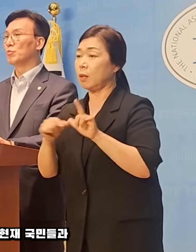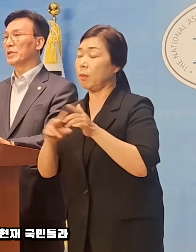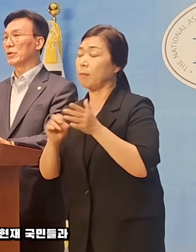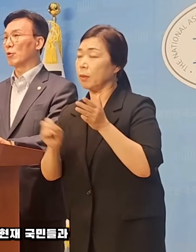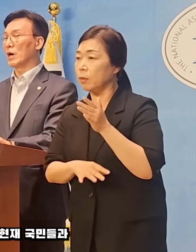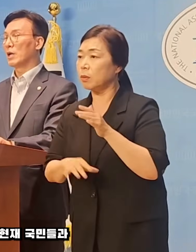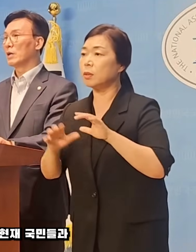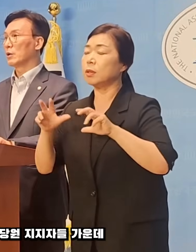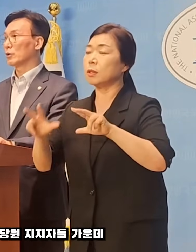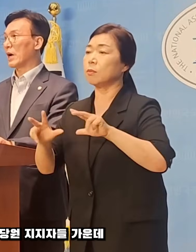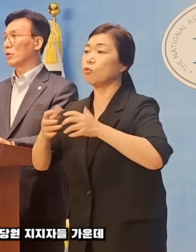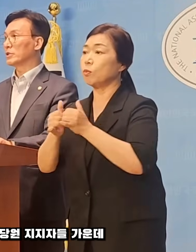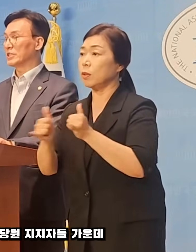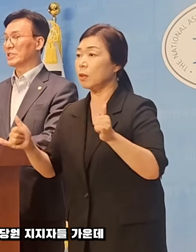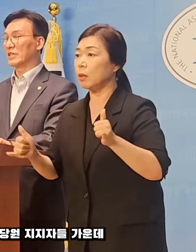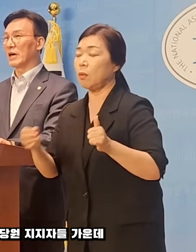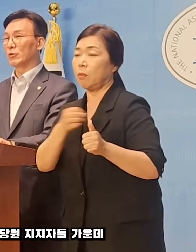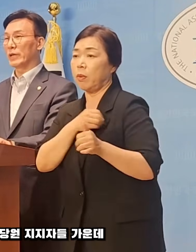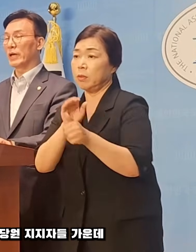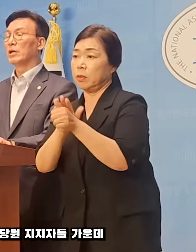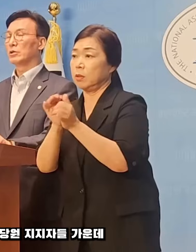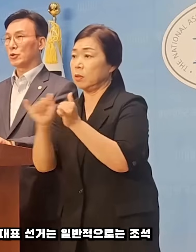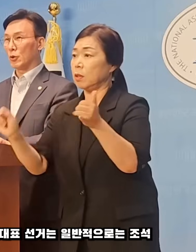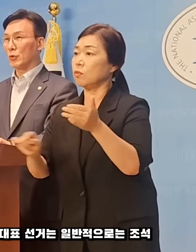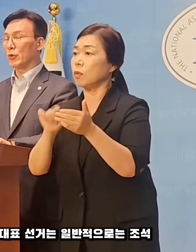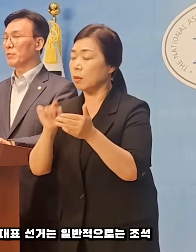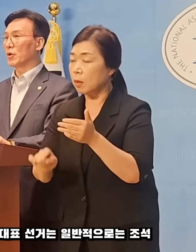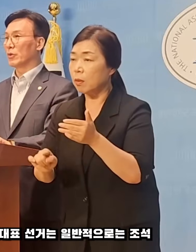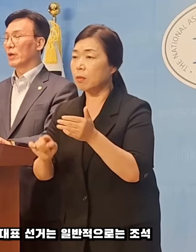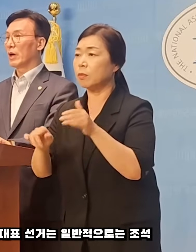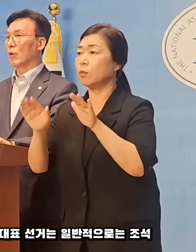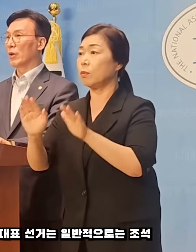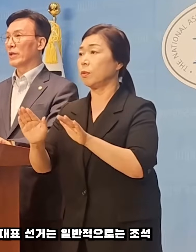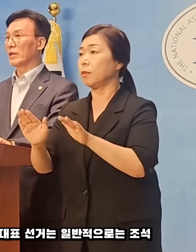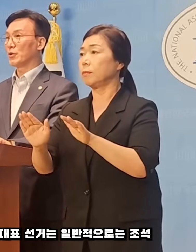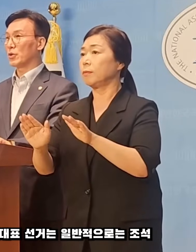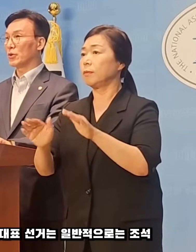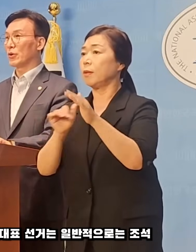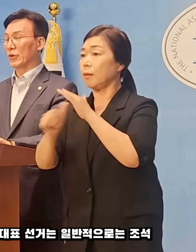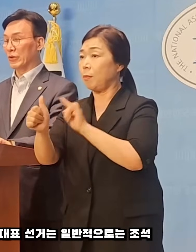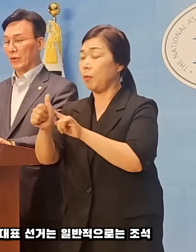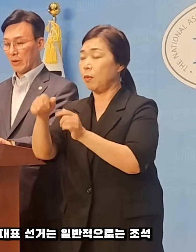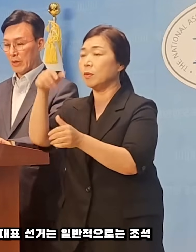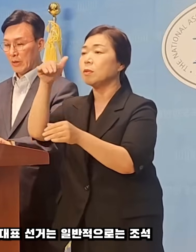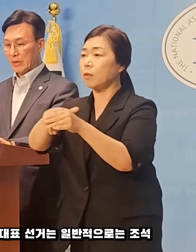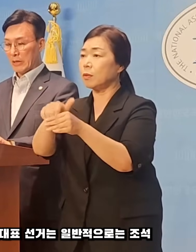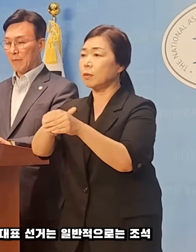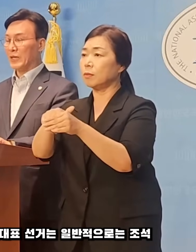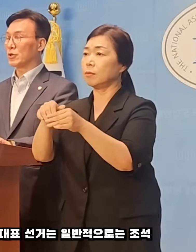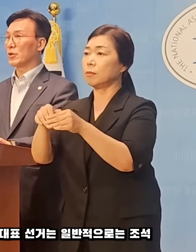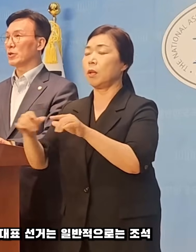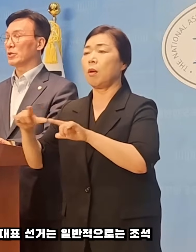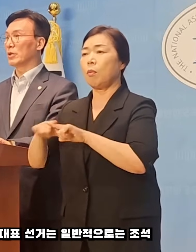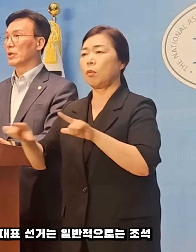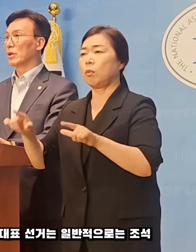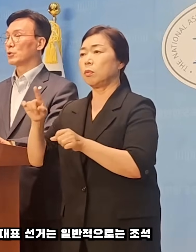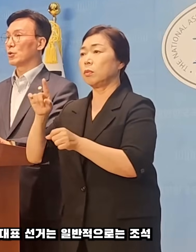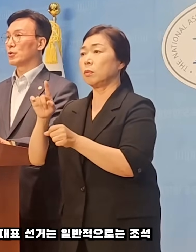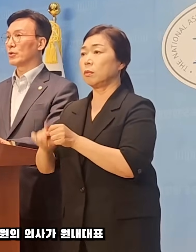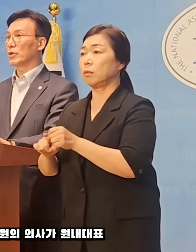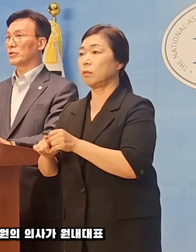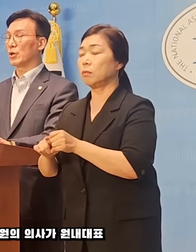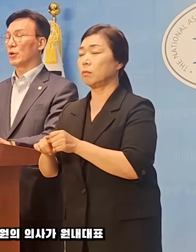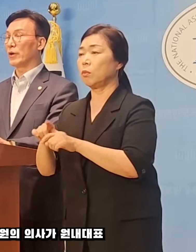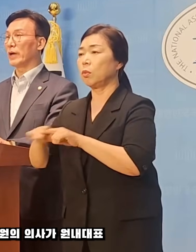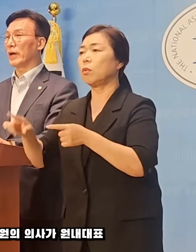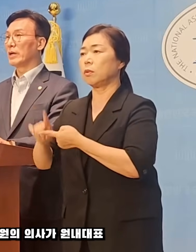현재 국민들과 그리고 당원 지지자들 가운데 적어도 이번 원내대표 선거는 일반적으로는